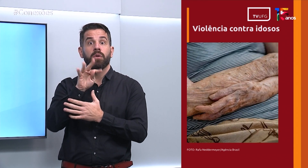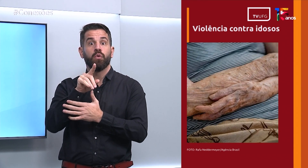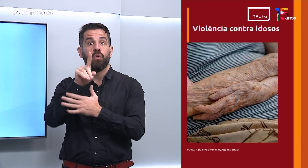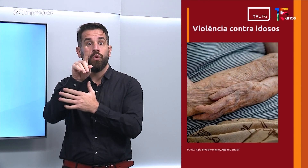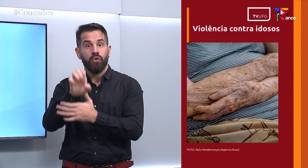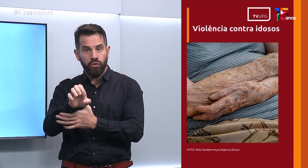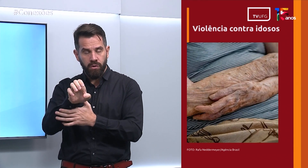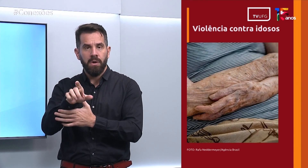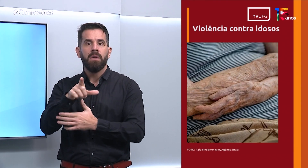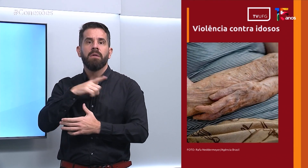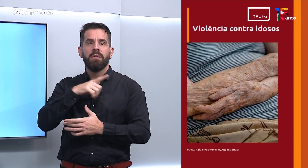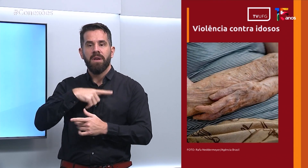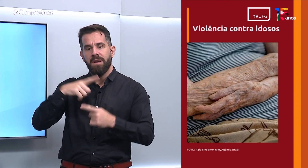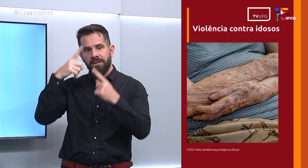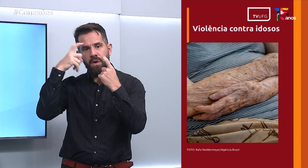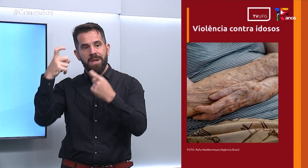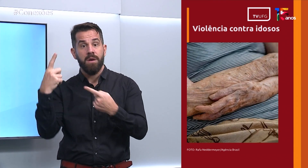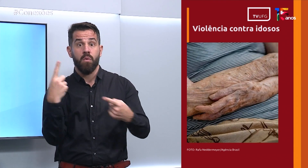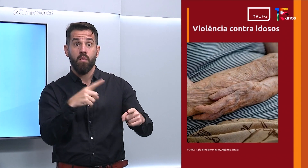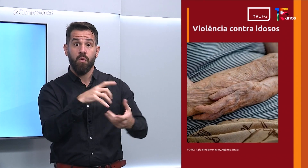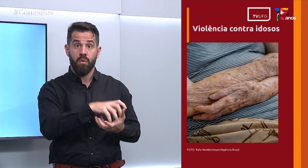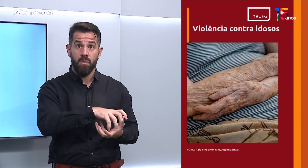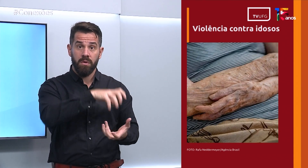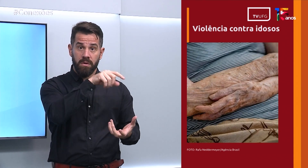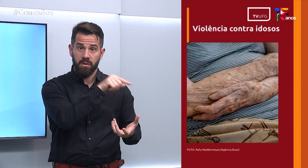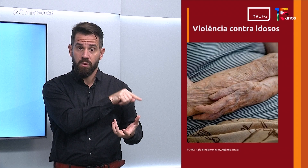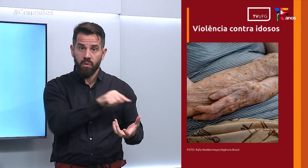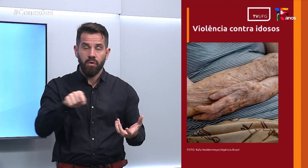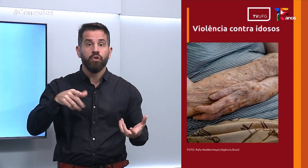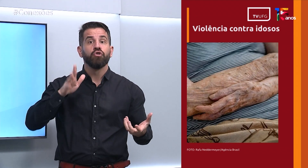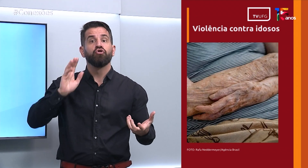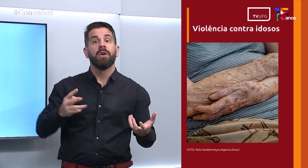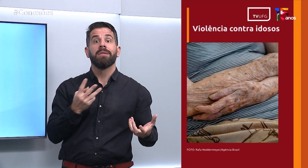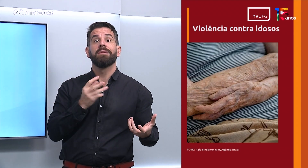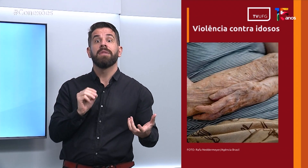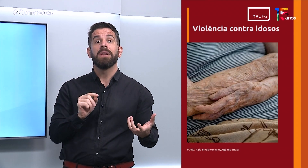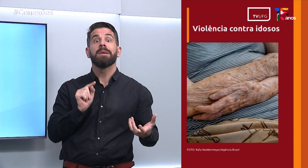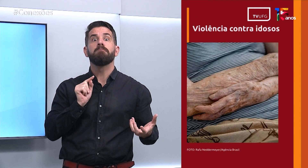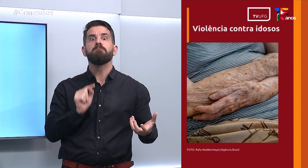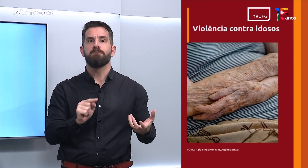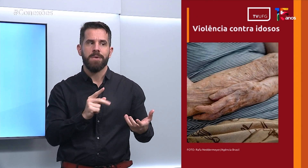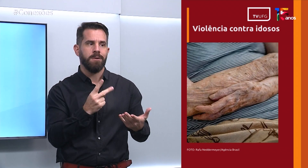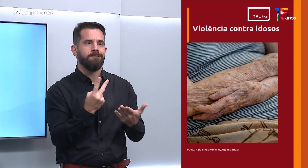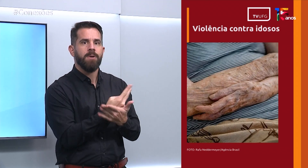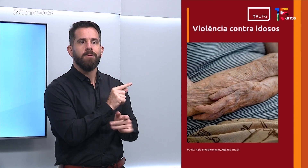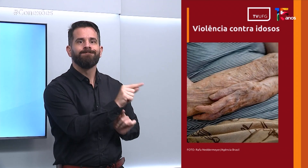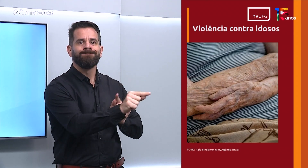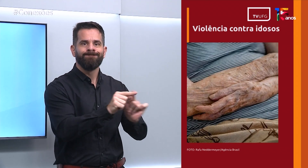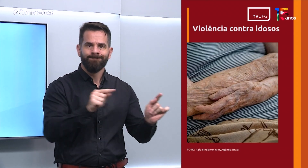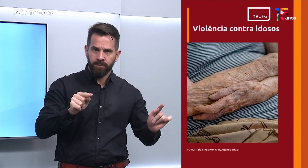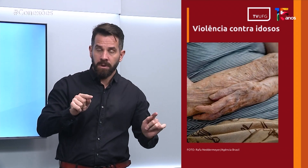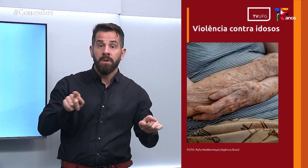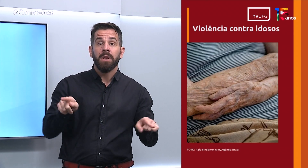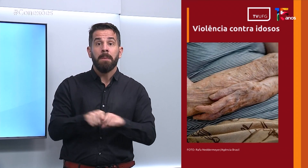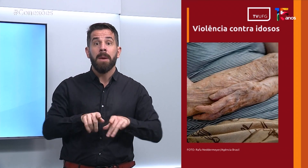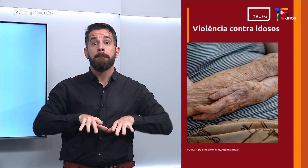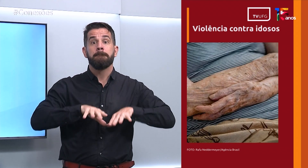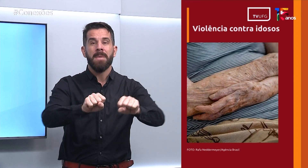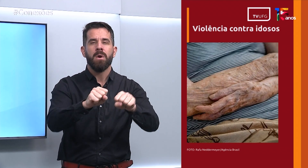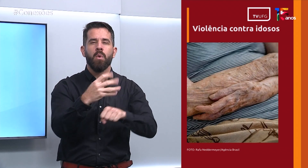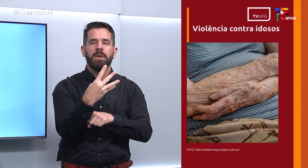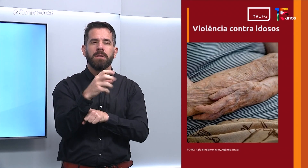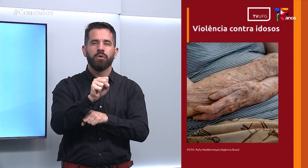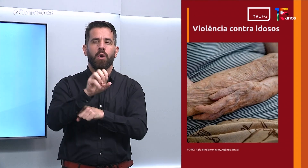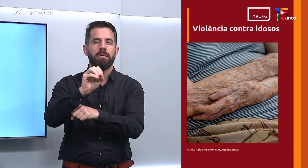idosos, atendeu quase 30 mil vítimas e prendeu 480 suspeitos, somente